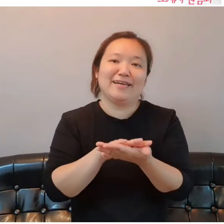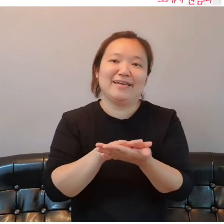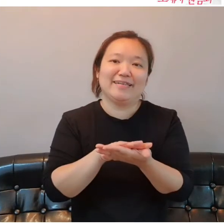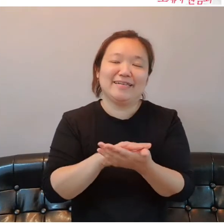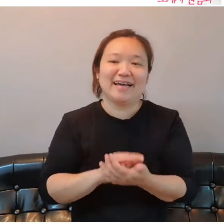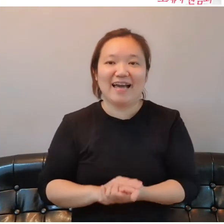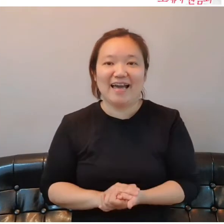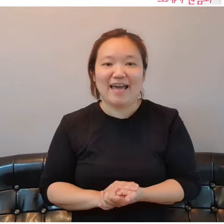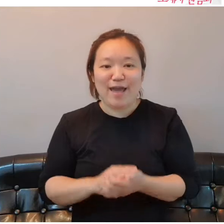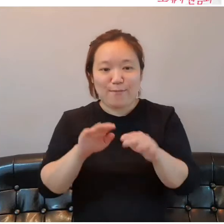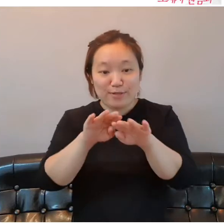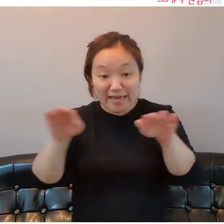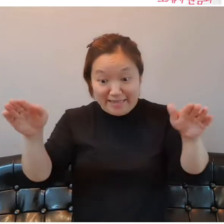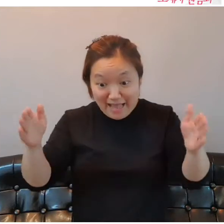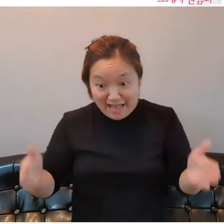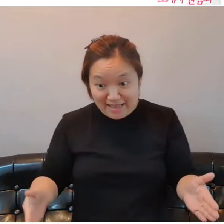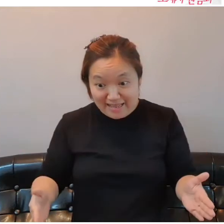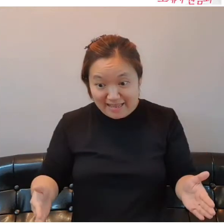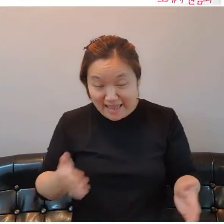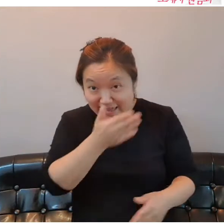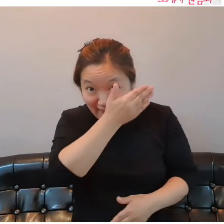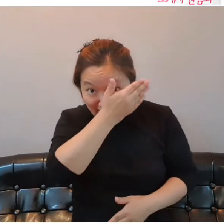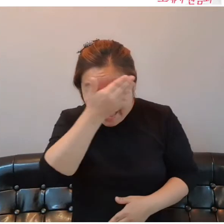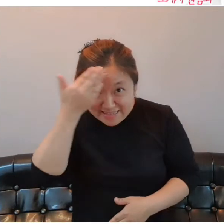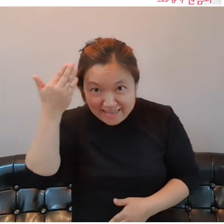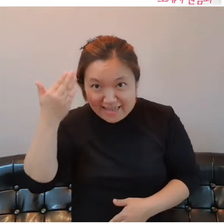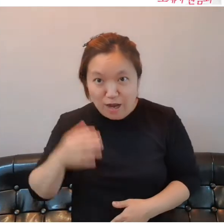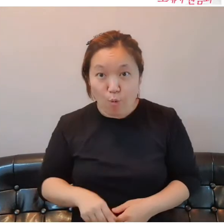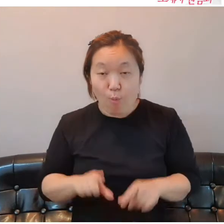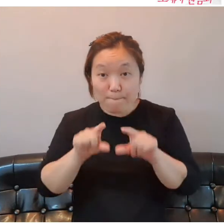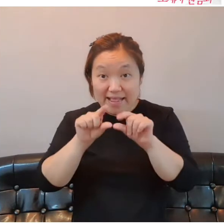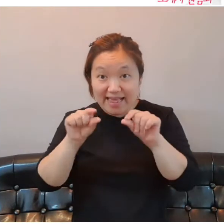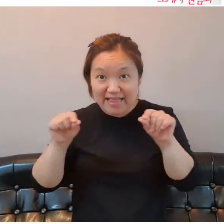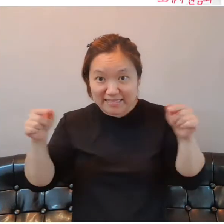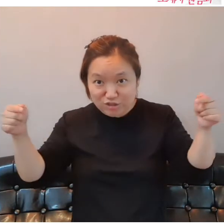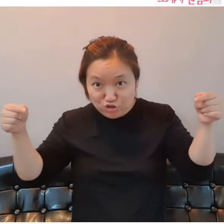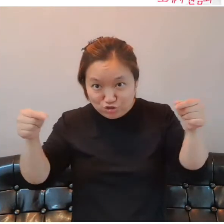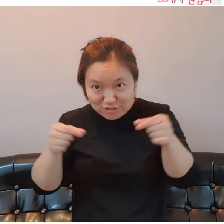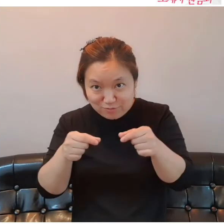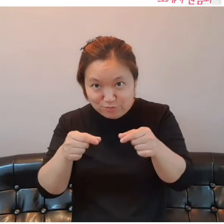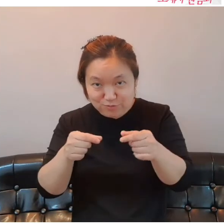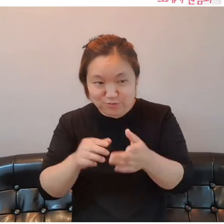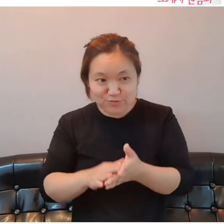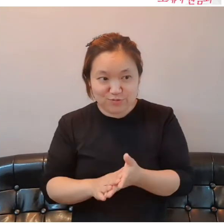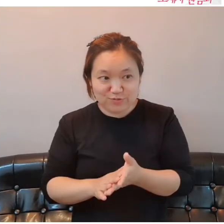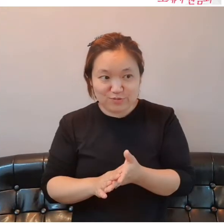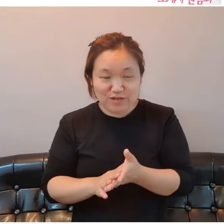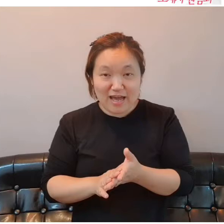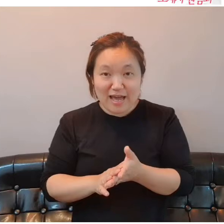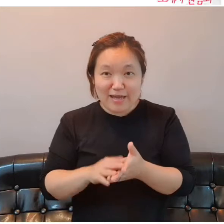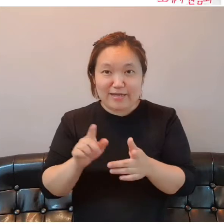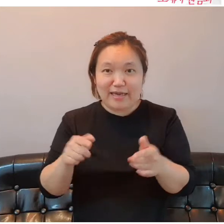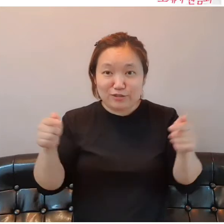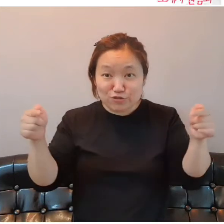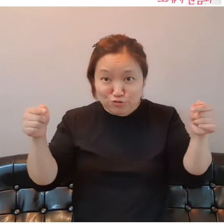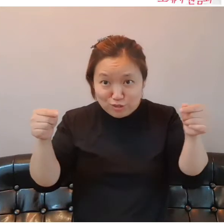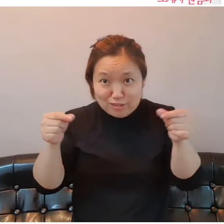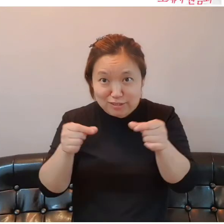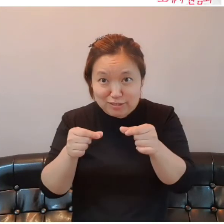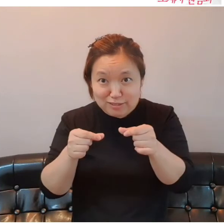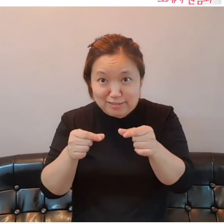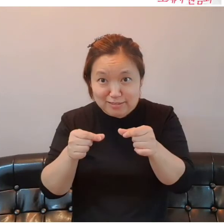예를 들면 책상 위를 깨끗이 하고 반찬 가짓수를 줄이고 소지품을 줄이는 일이 일상화되어야